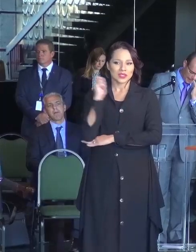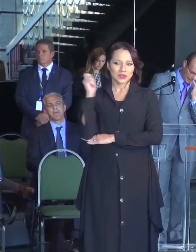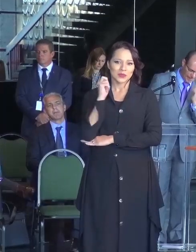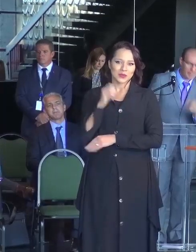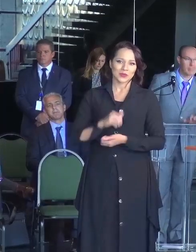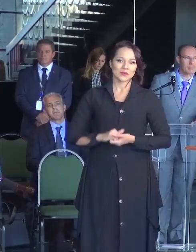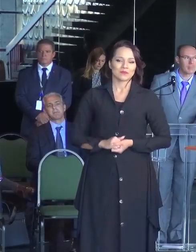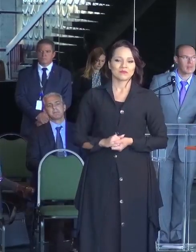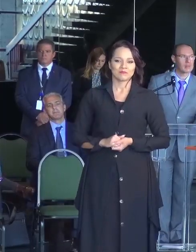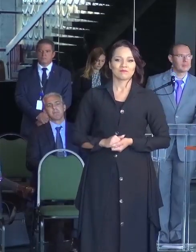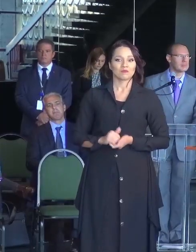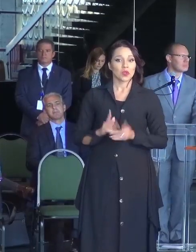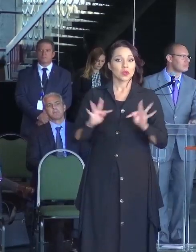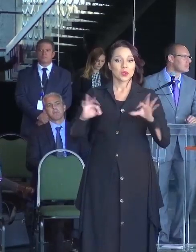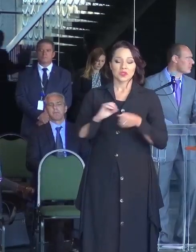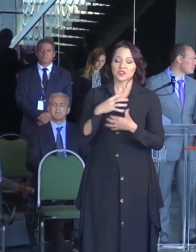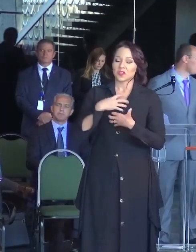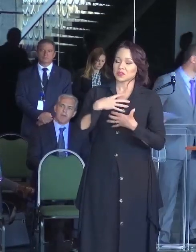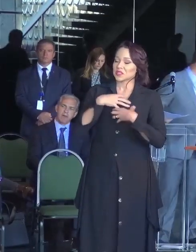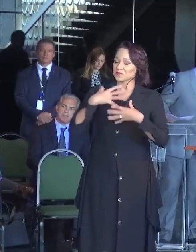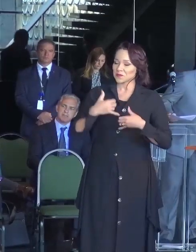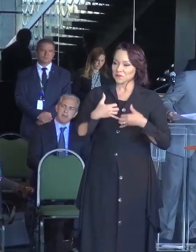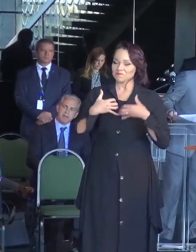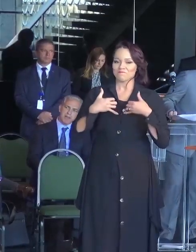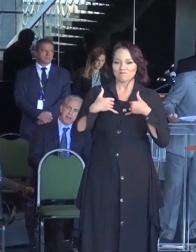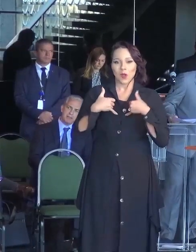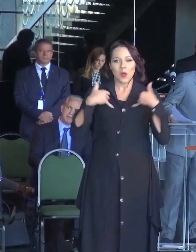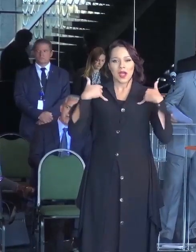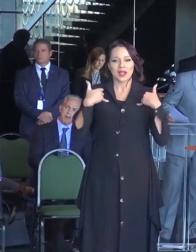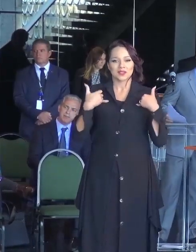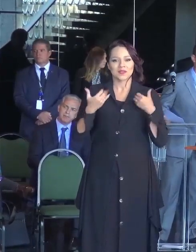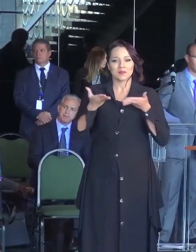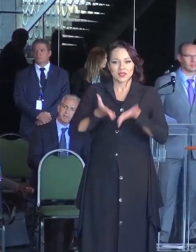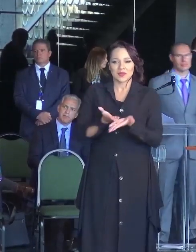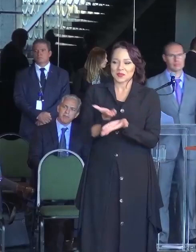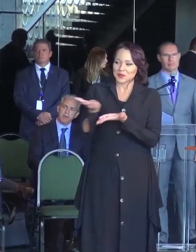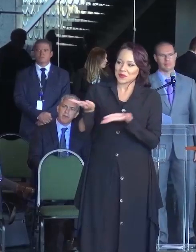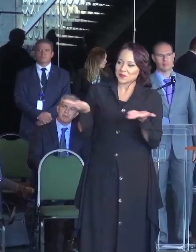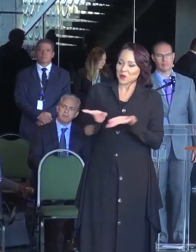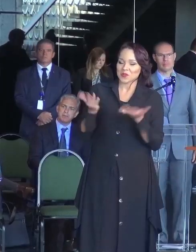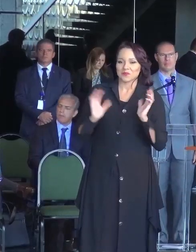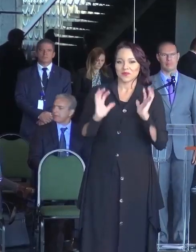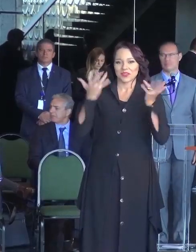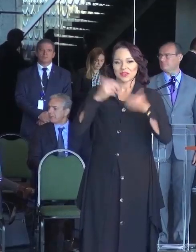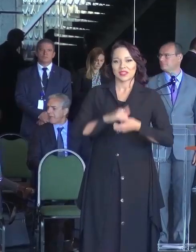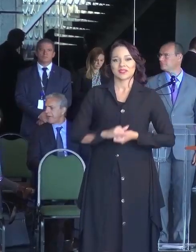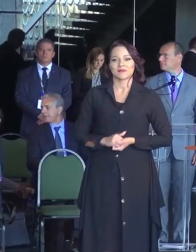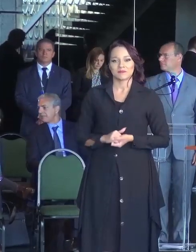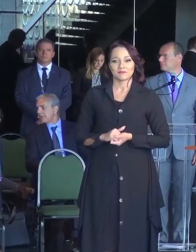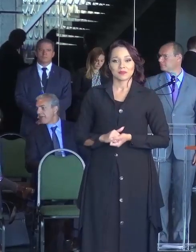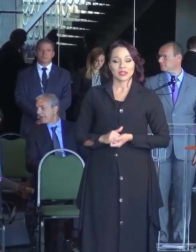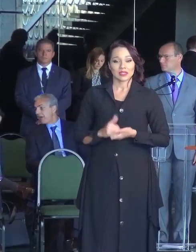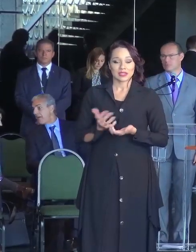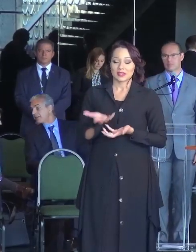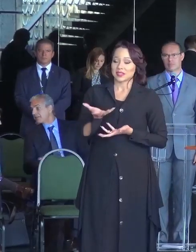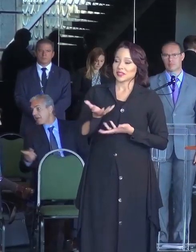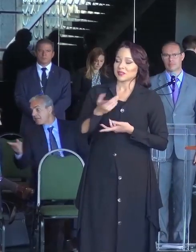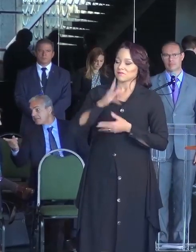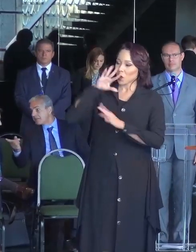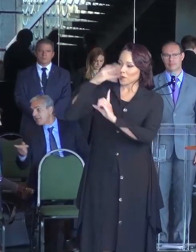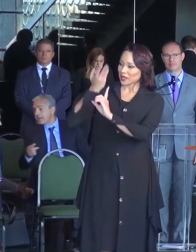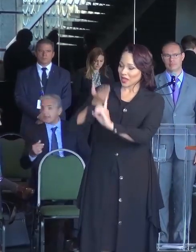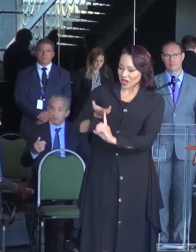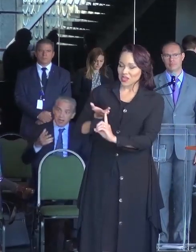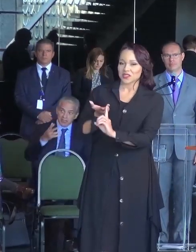Sul. Estamos todos muito honrados com a presença da senhora aqui no nosso evento e fazemos questão de